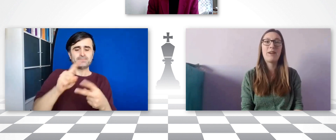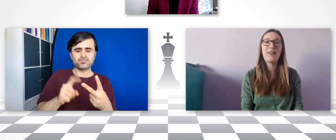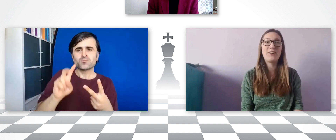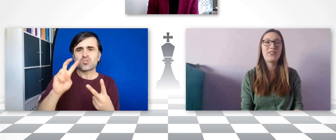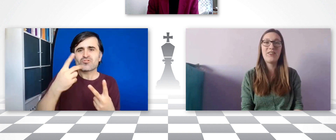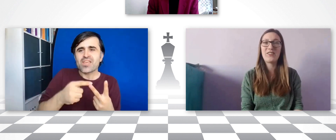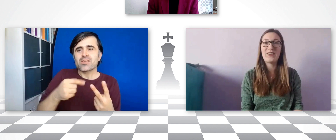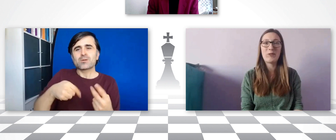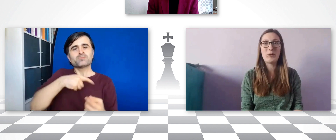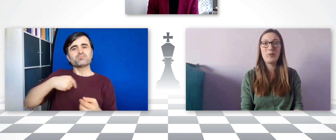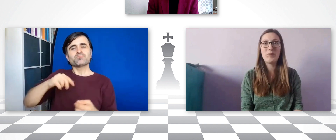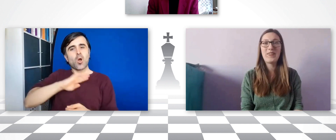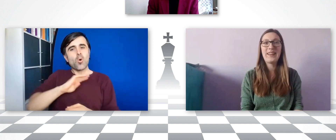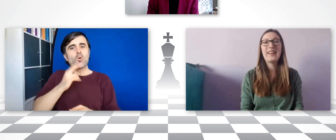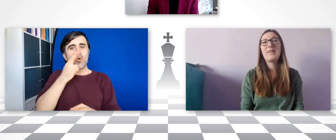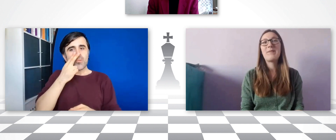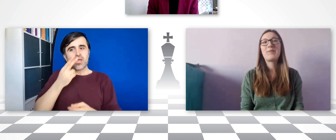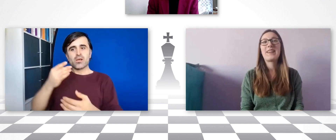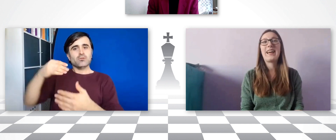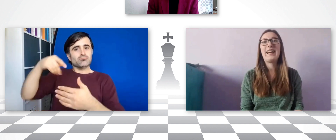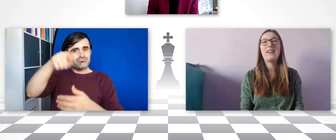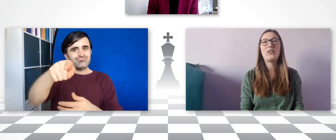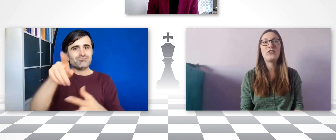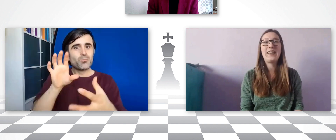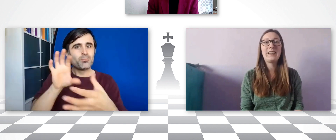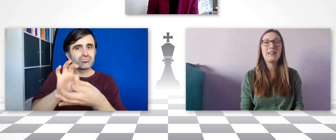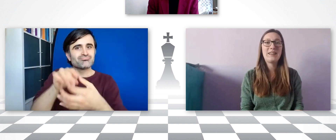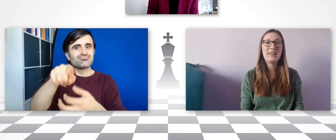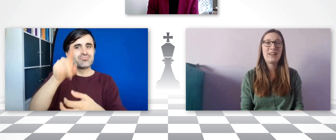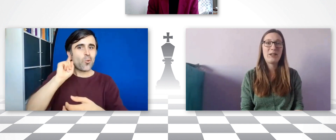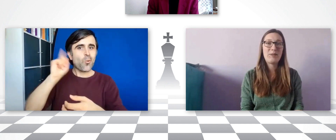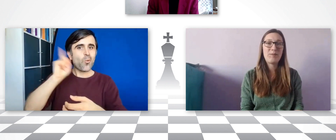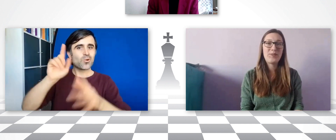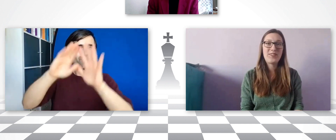alleen maar leuk. Ze zijn altijd welkom. En als tweede,